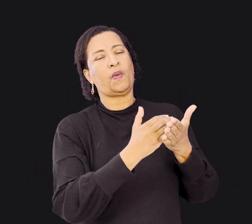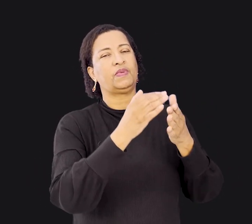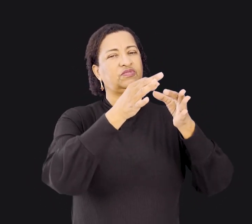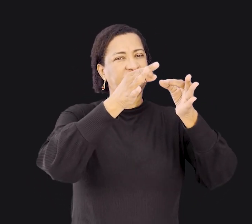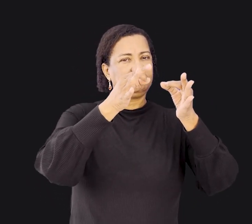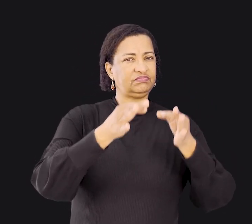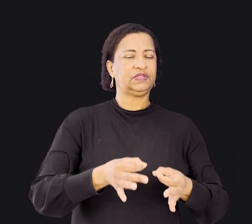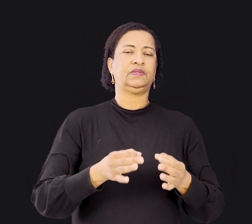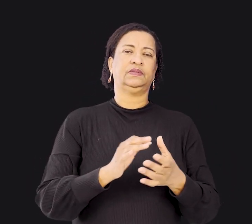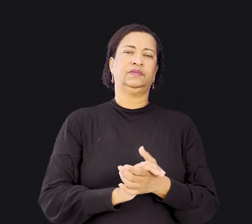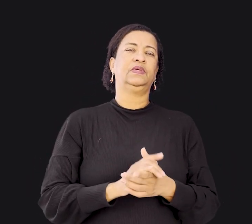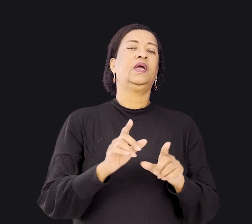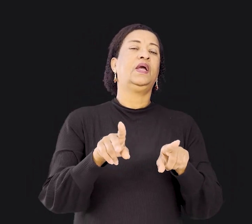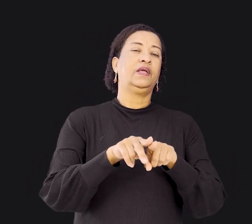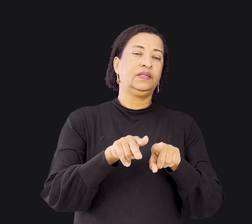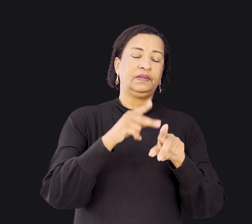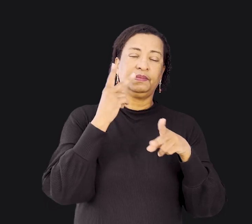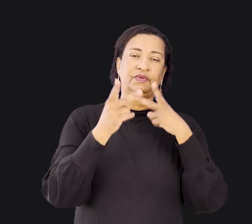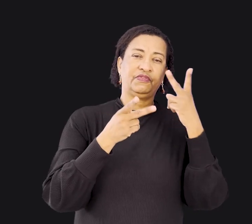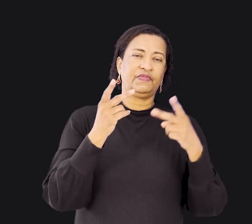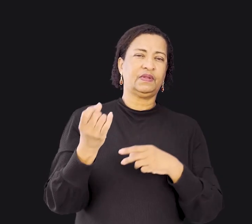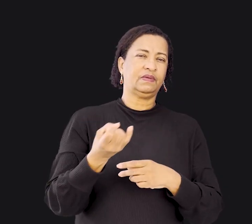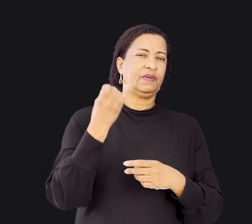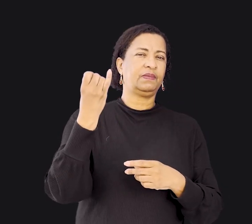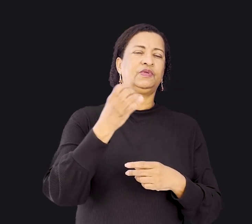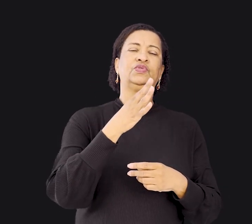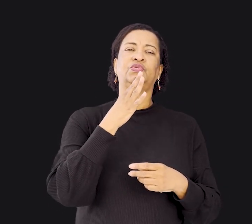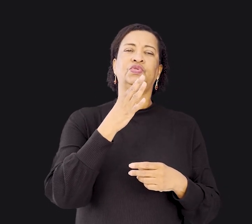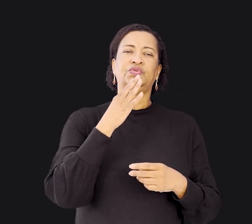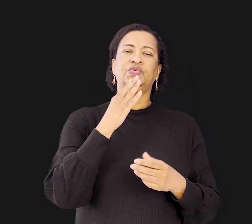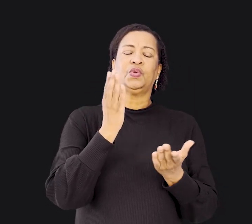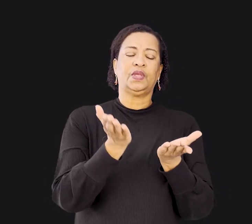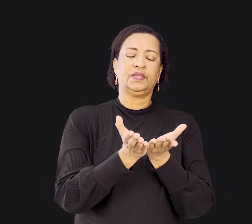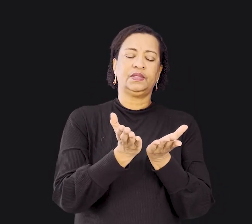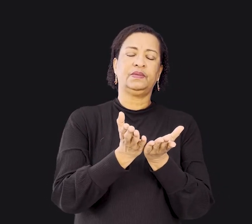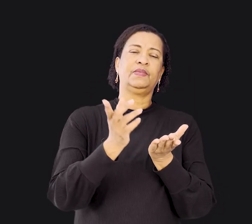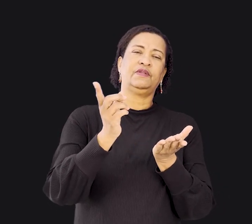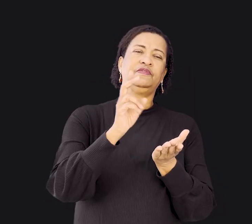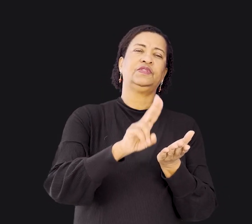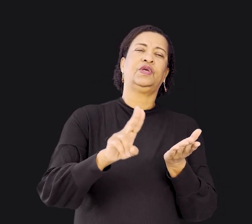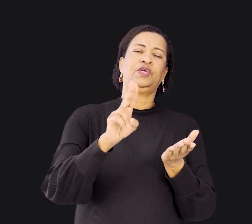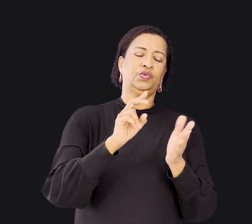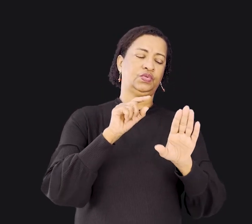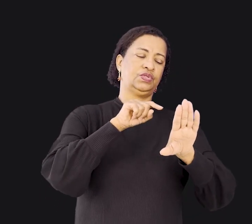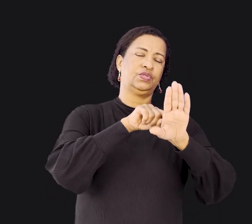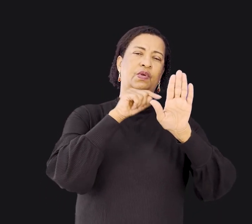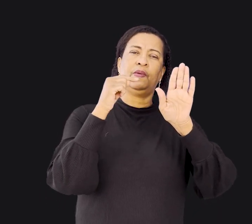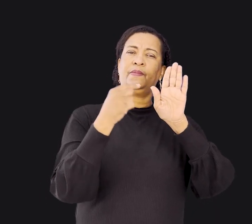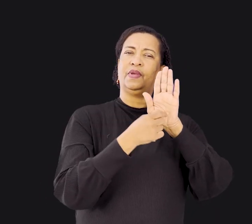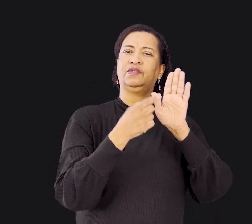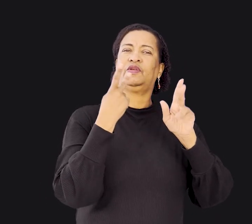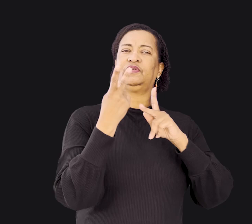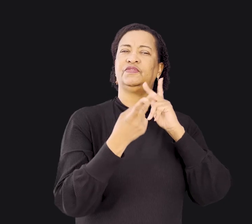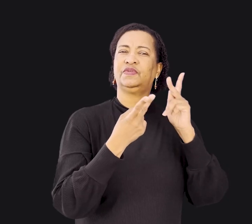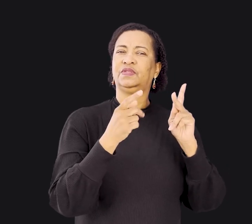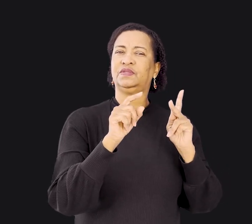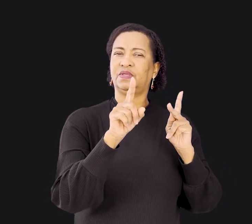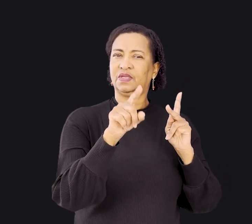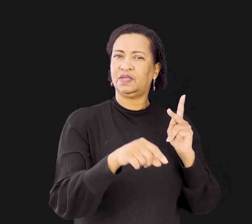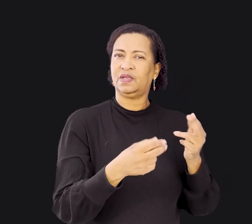apropriada. Ele também fala sobre a importância de obedecer a palavra de Deus e usa uma metáfora, falando que a palavra de Deus é como um